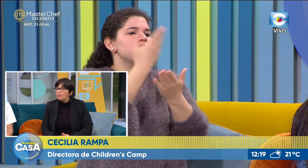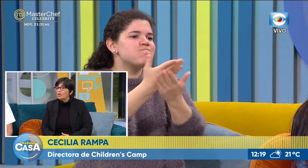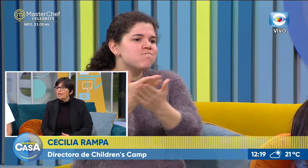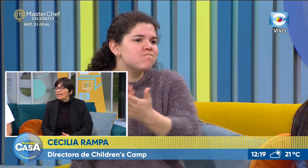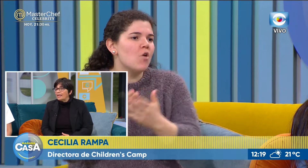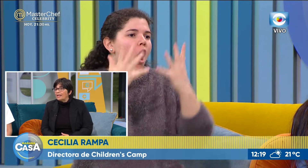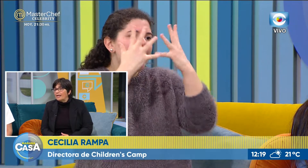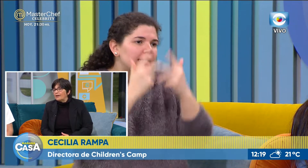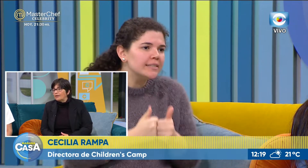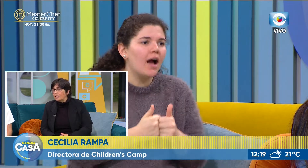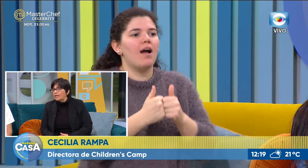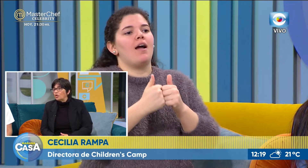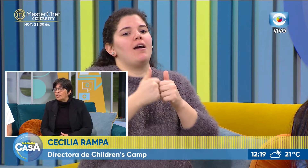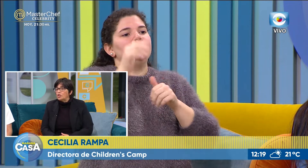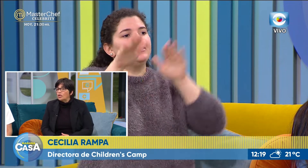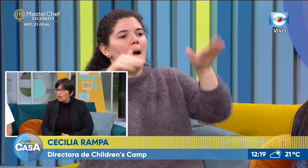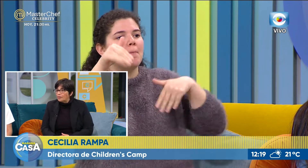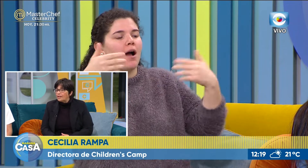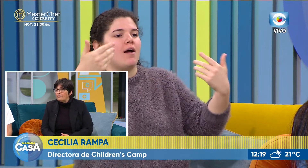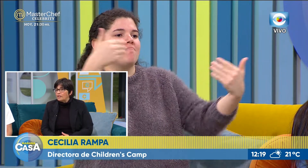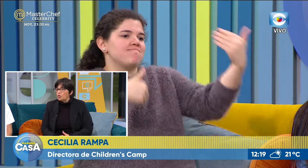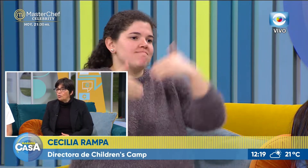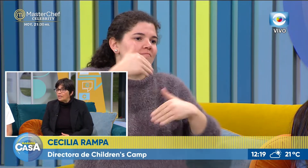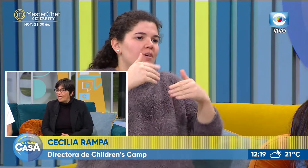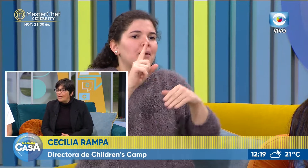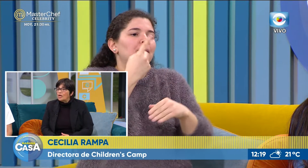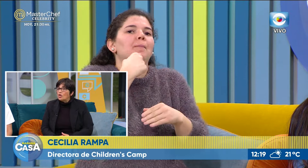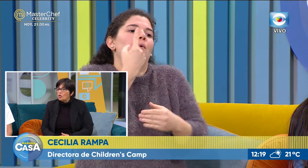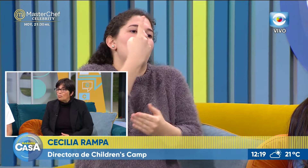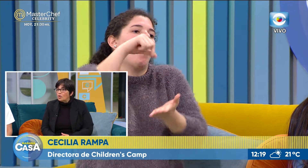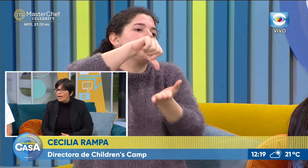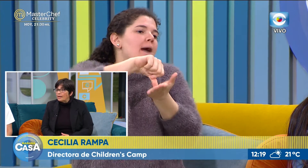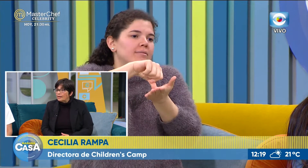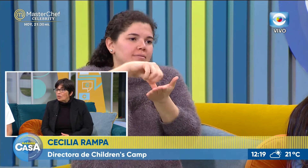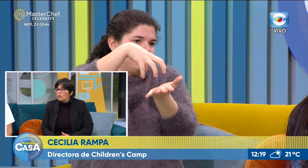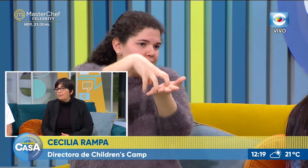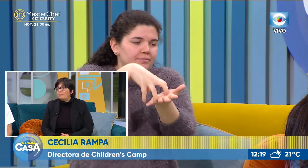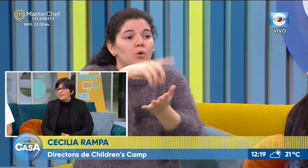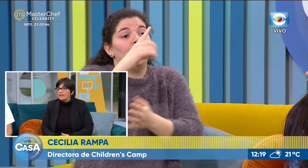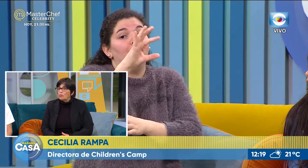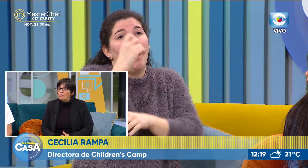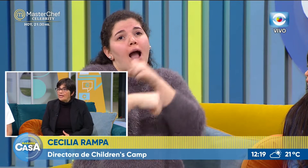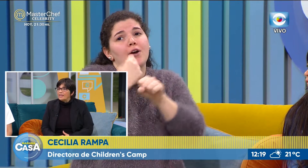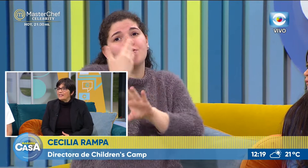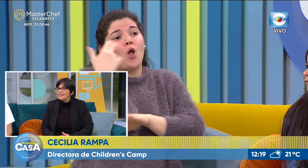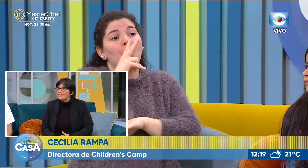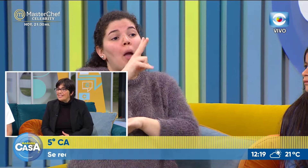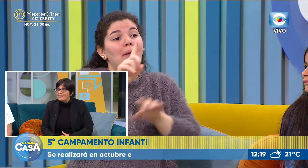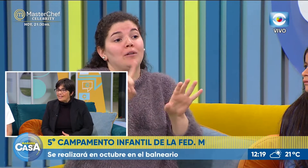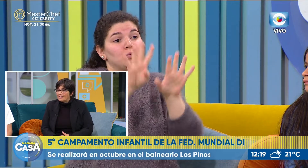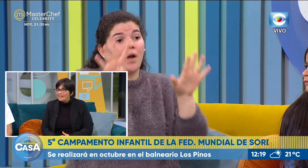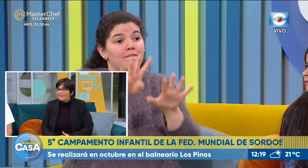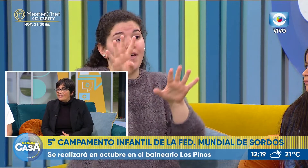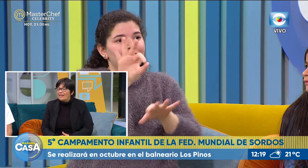tiempo que la Comisión de Jóvenes de la Federación Mundial convoca y pide un país que sea